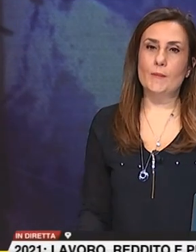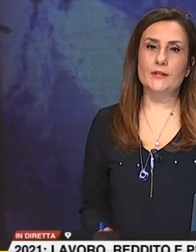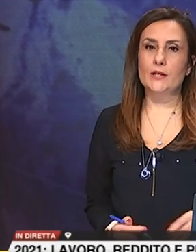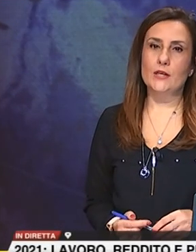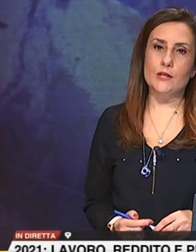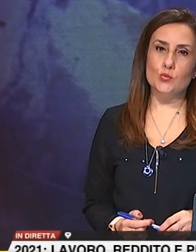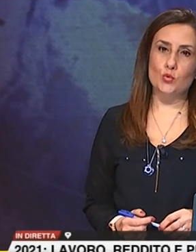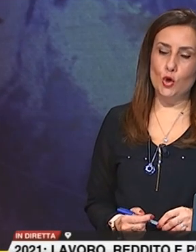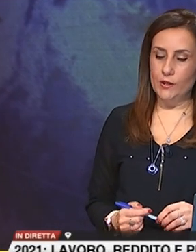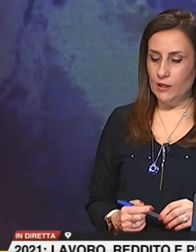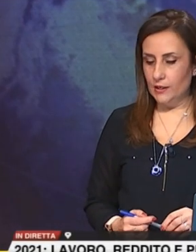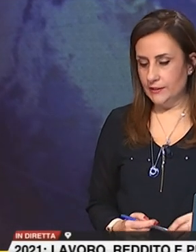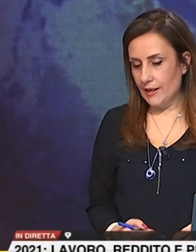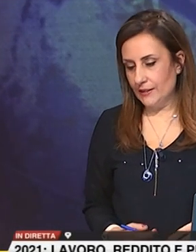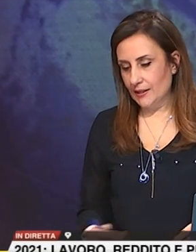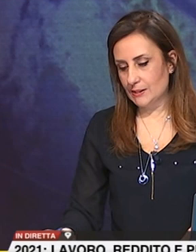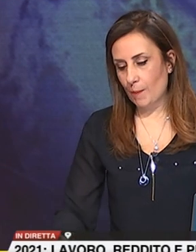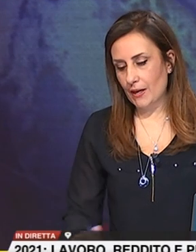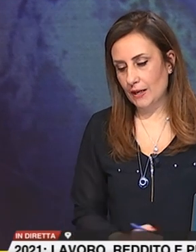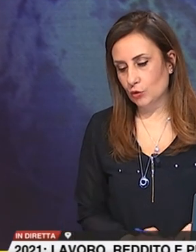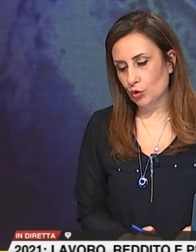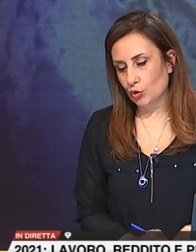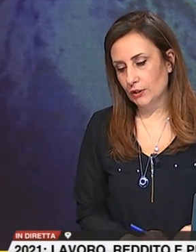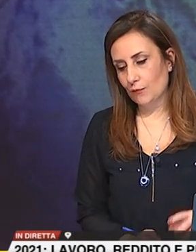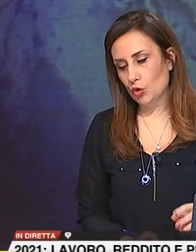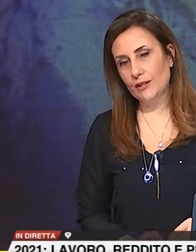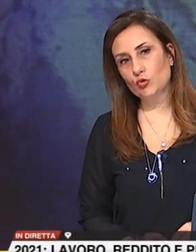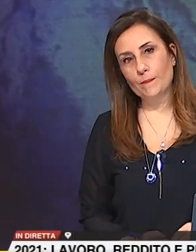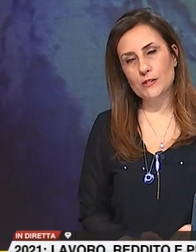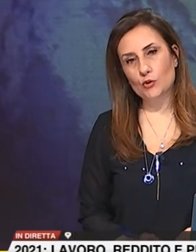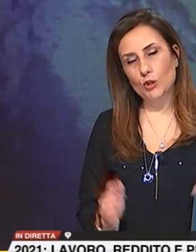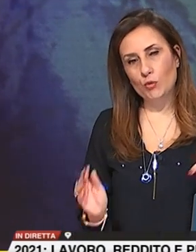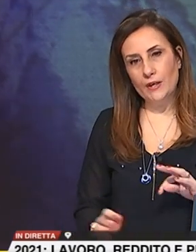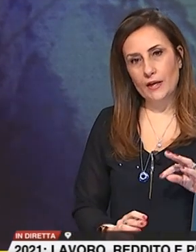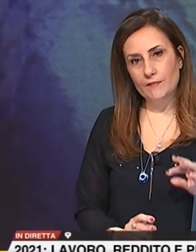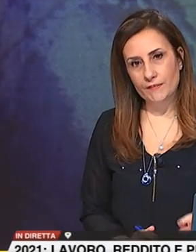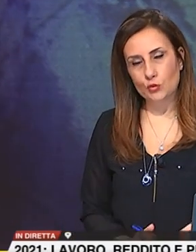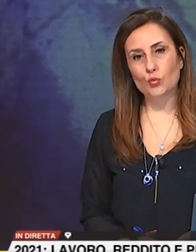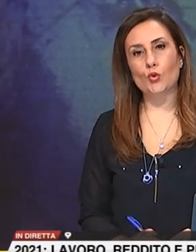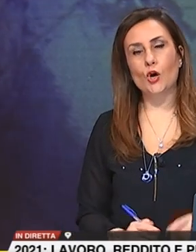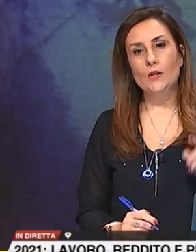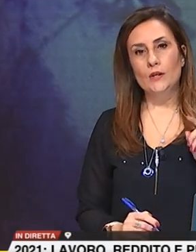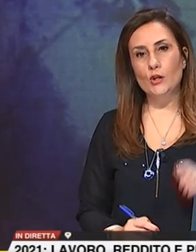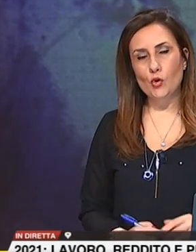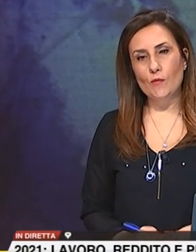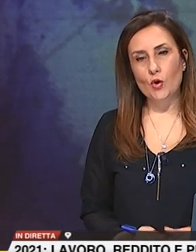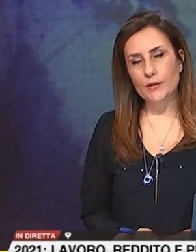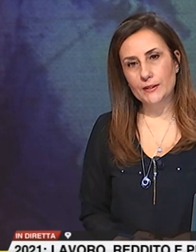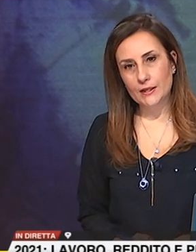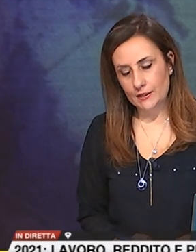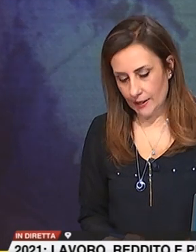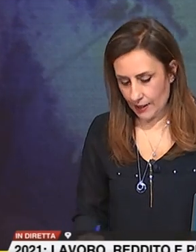Rieccoci nuovamente in studio, in diretta, stiamo parlando di lavoro, reddito e pensioni 2021. Io